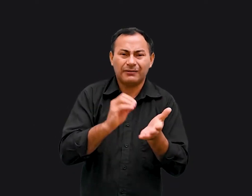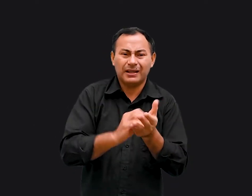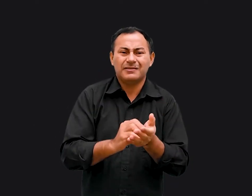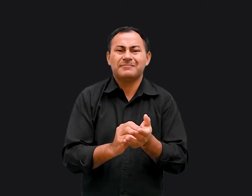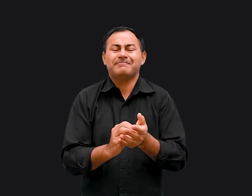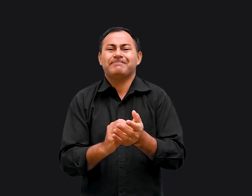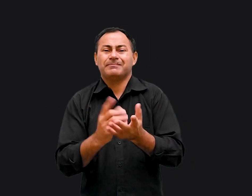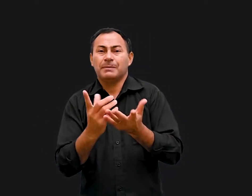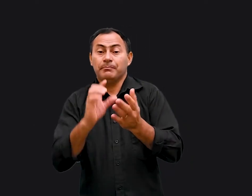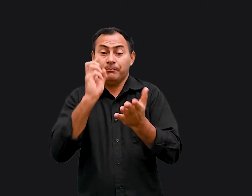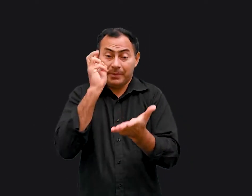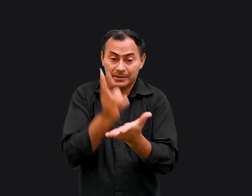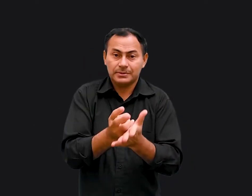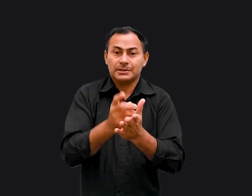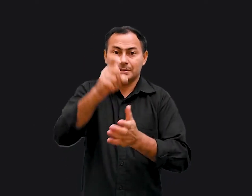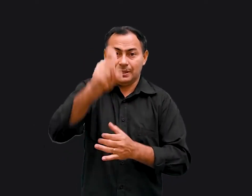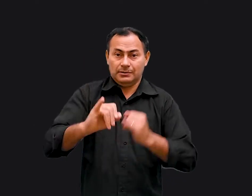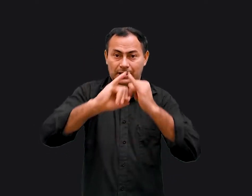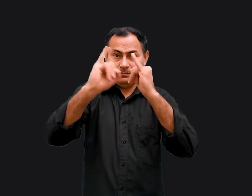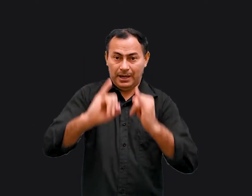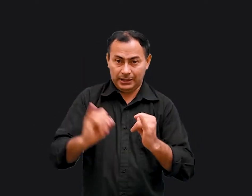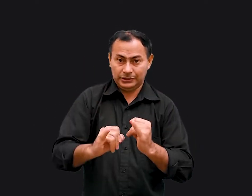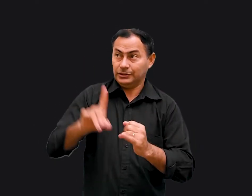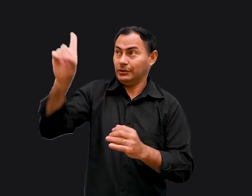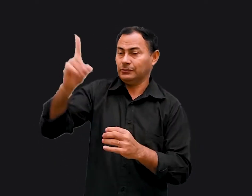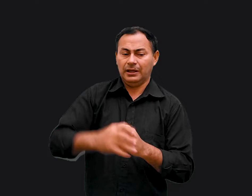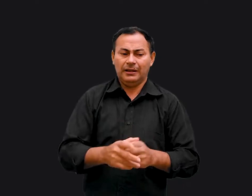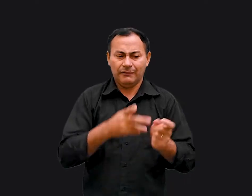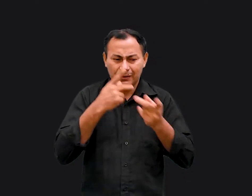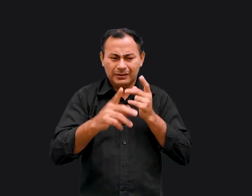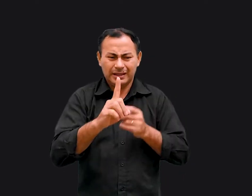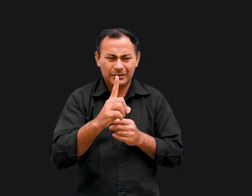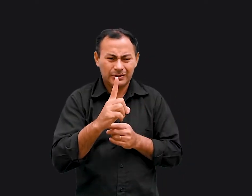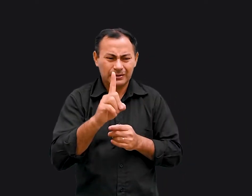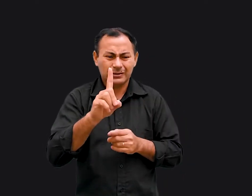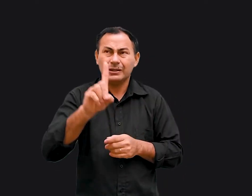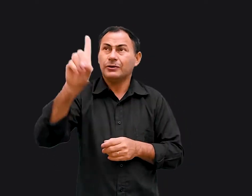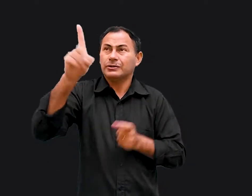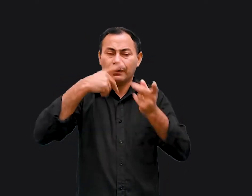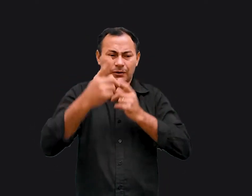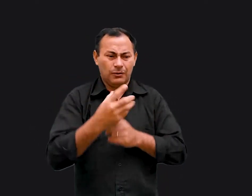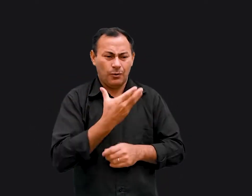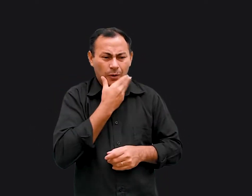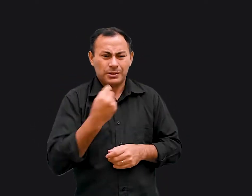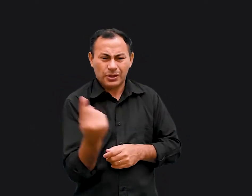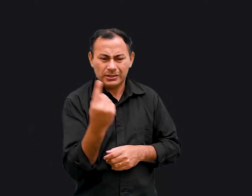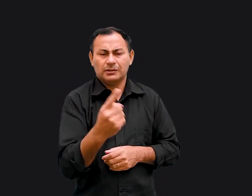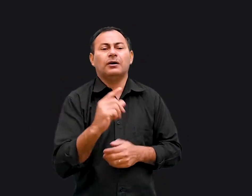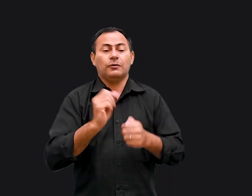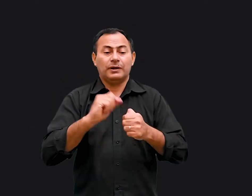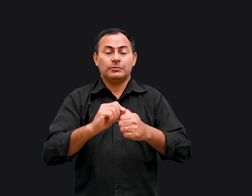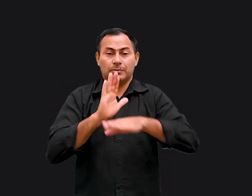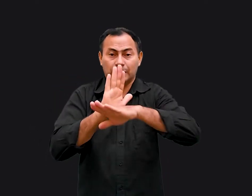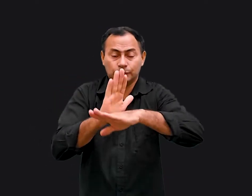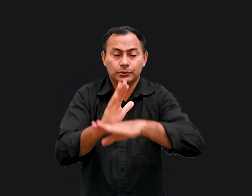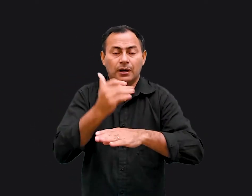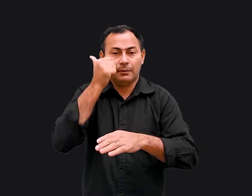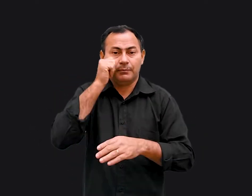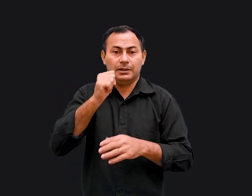a imagem de Deus, Deus disse, não é bom para o homem estar incompleto. Vou criar uma ajudadora, que